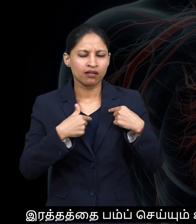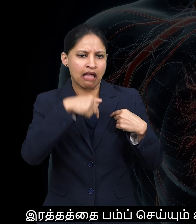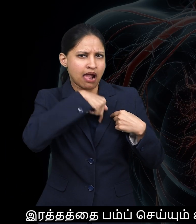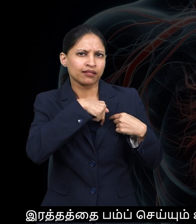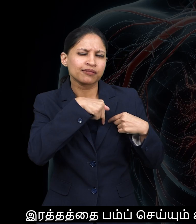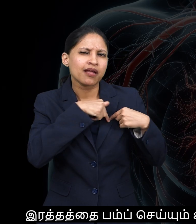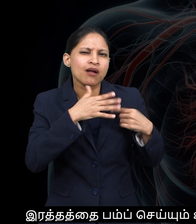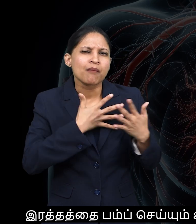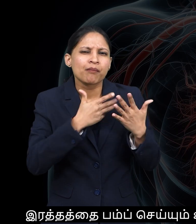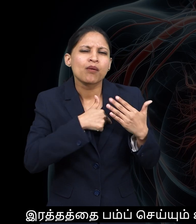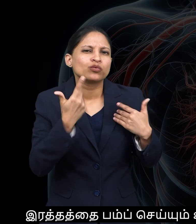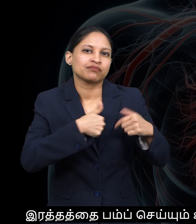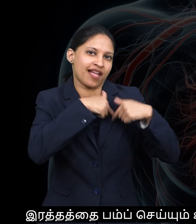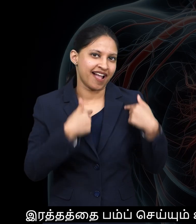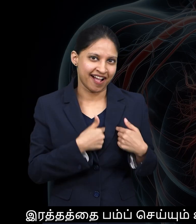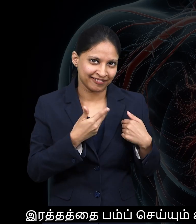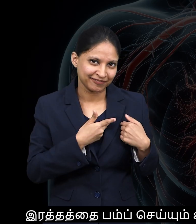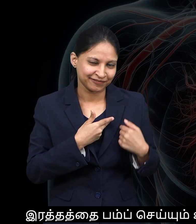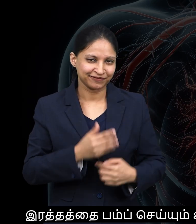முக்கிய உறுப்பு இதயம் ஆகும்.